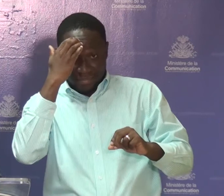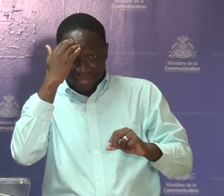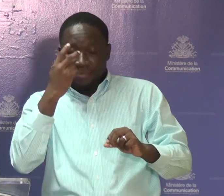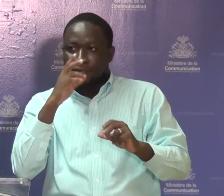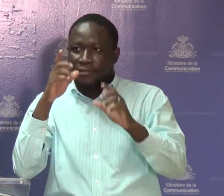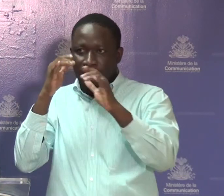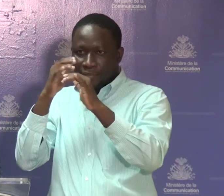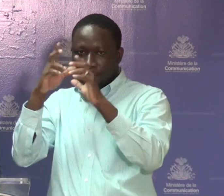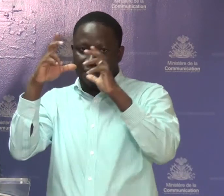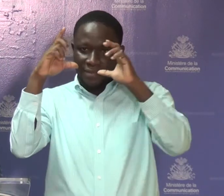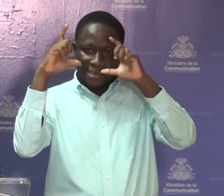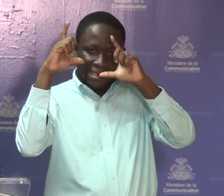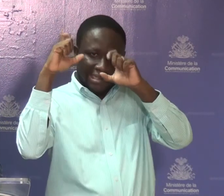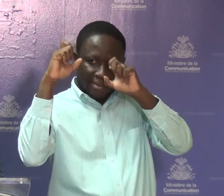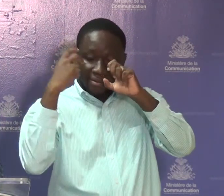une photo qui fait,